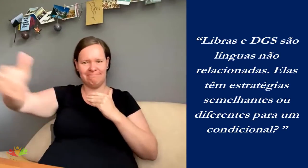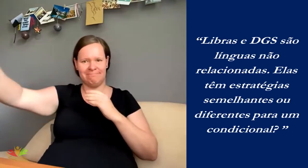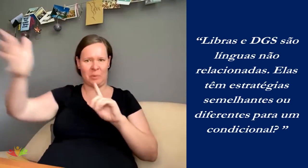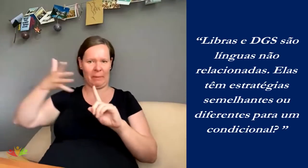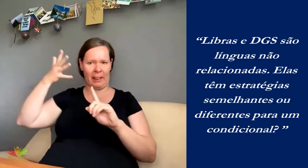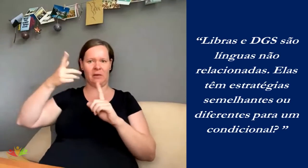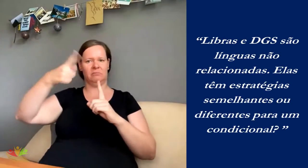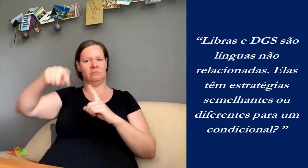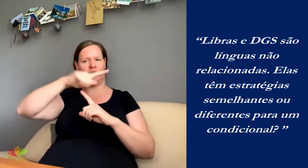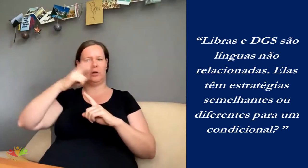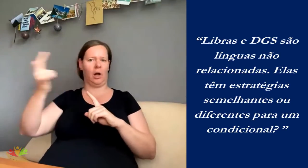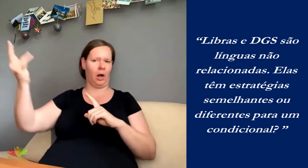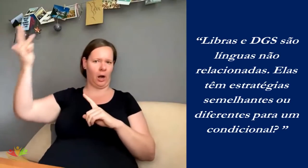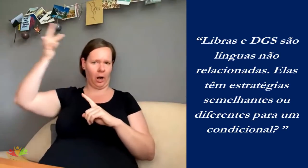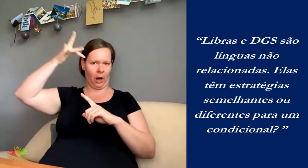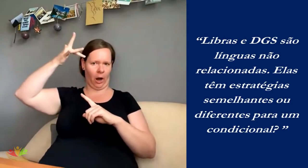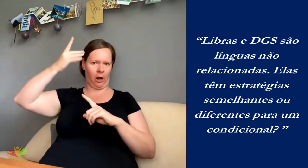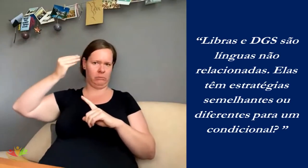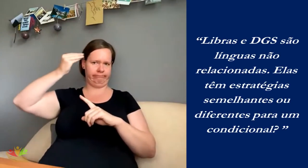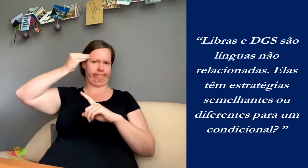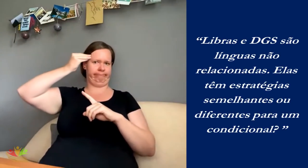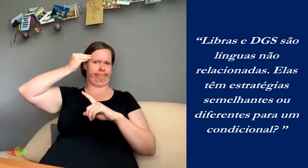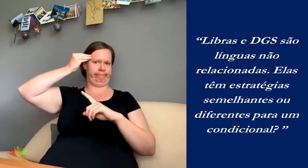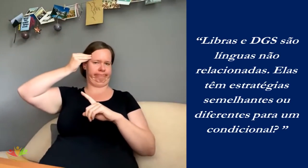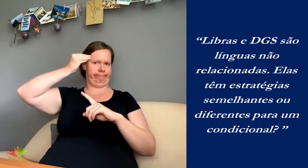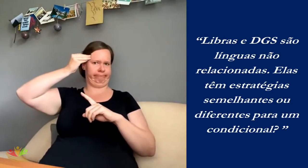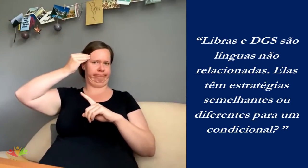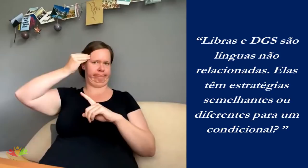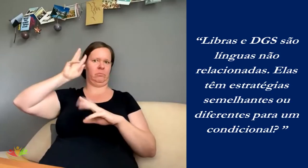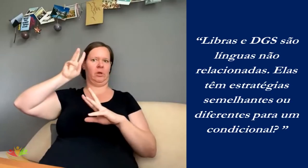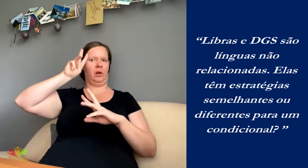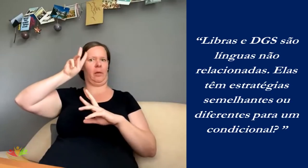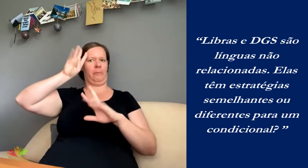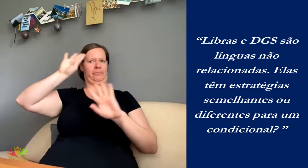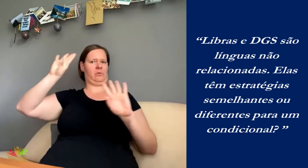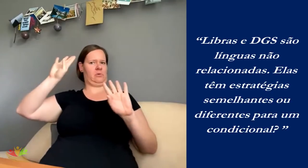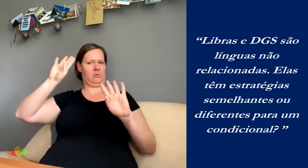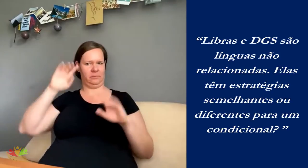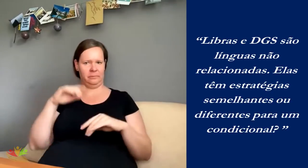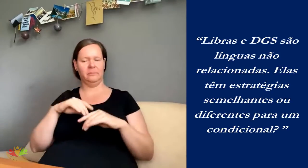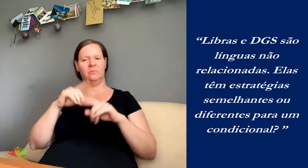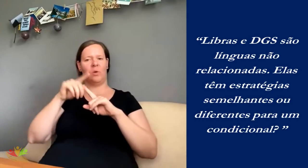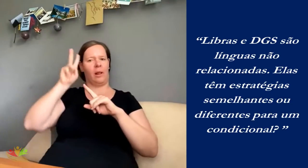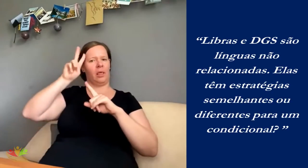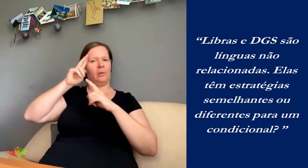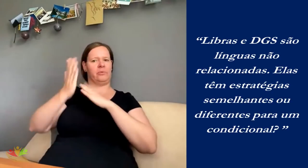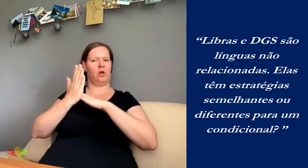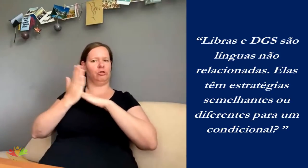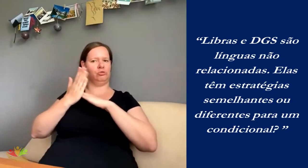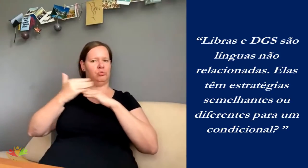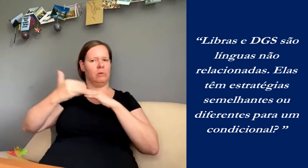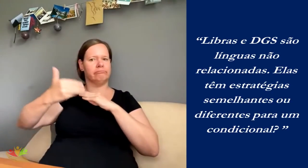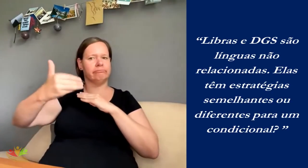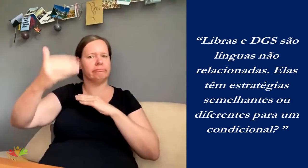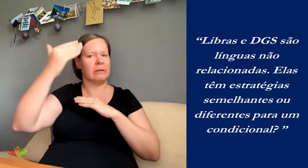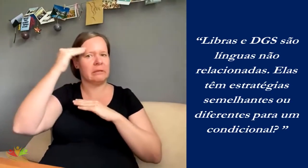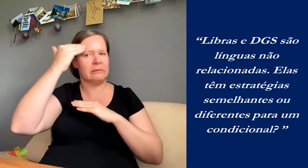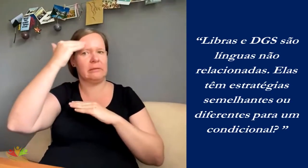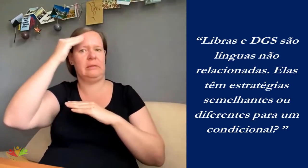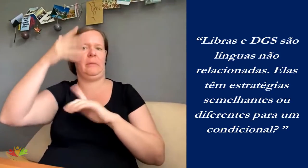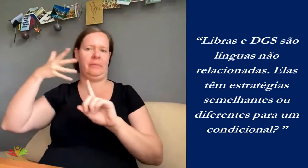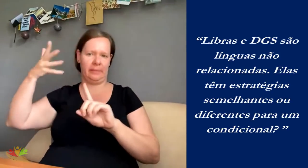Essa frase no início do PowerPoint, ela fala sobre o que vocês vão ver em toda a palestra. Isso vocês devem ter em